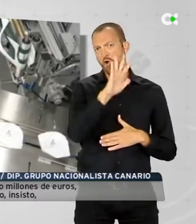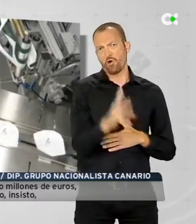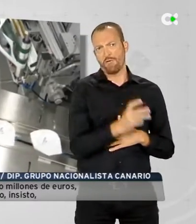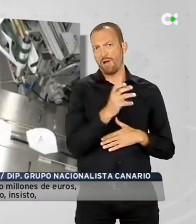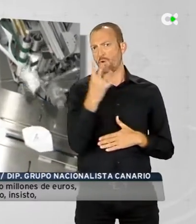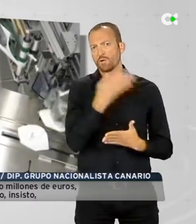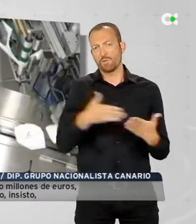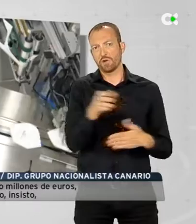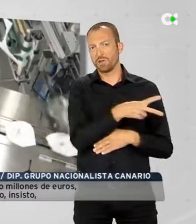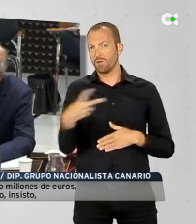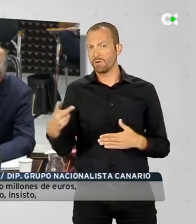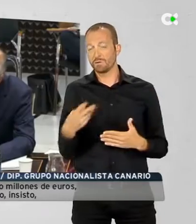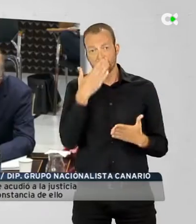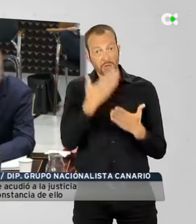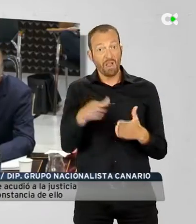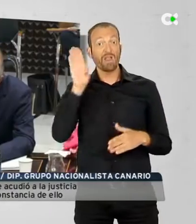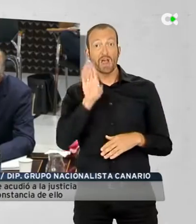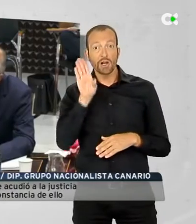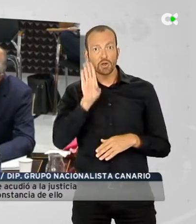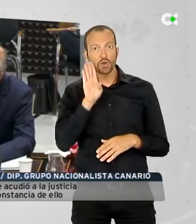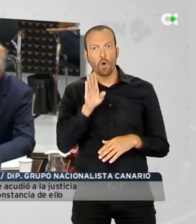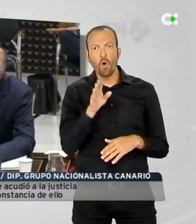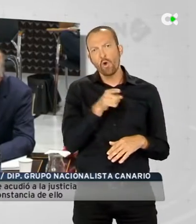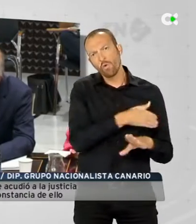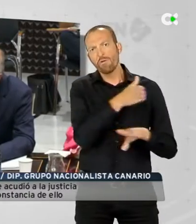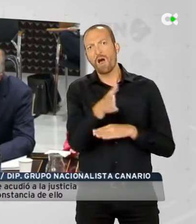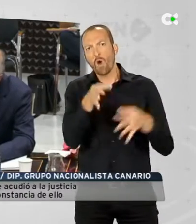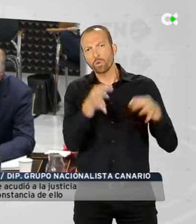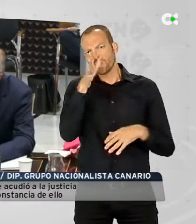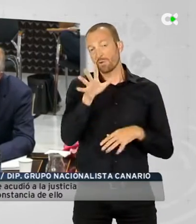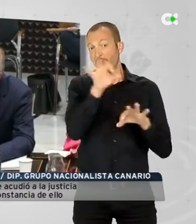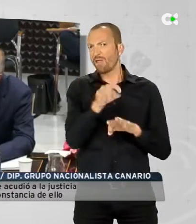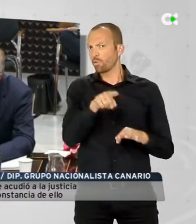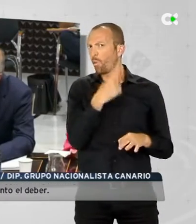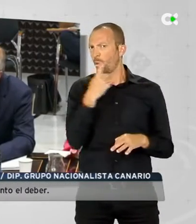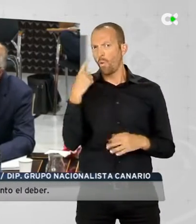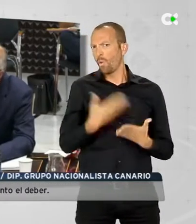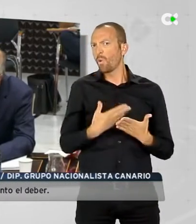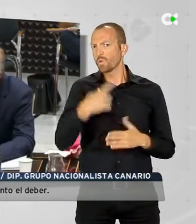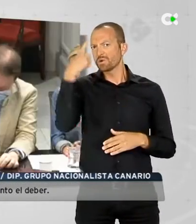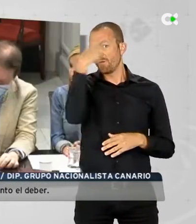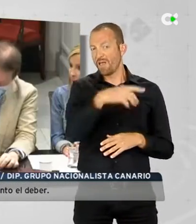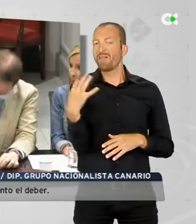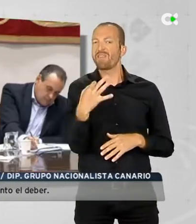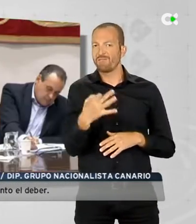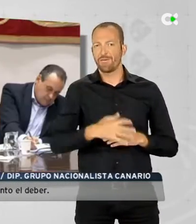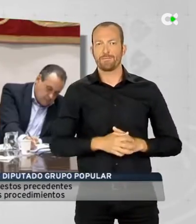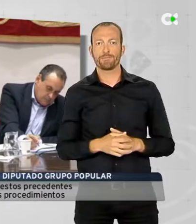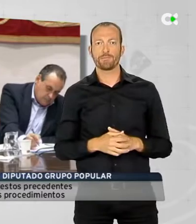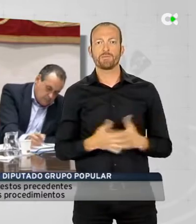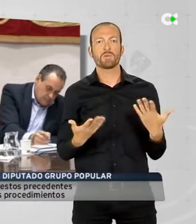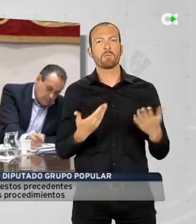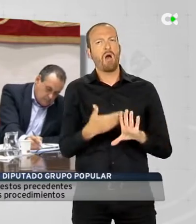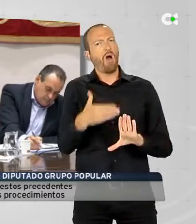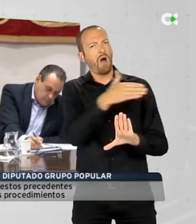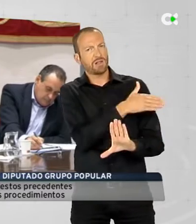euros. Delitos, insisto, por los que no se acudió a la justicia teniendo constancia de ello y, por lo tanto, deber. ¿Por qué con estos